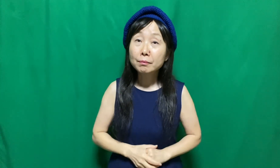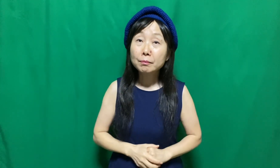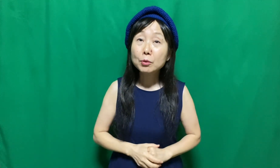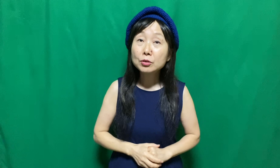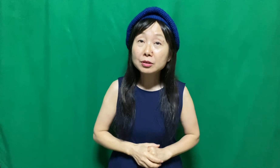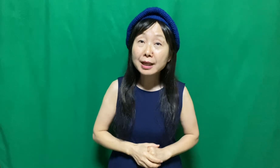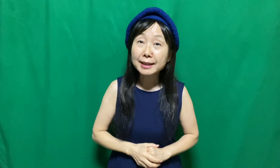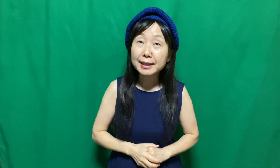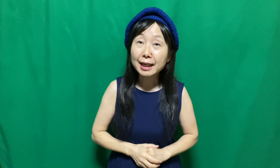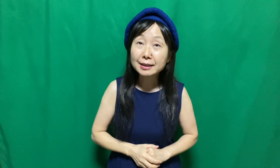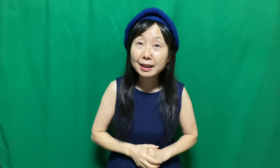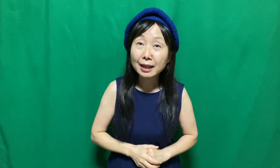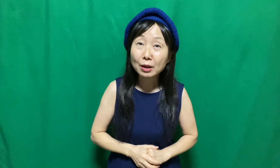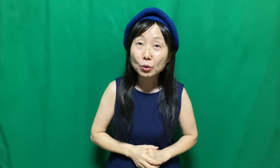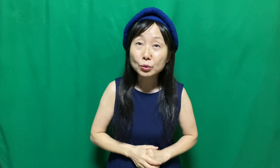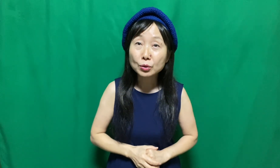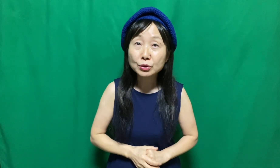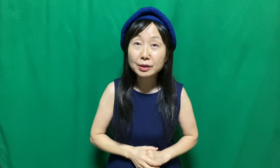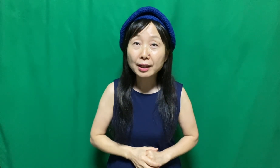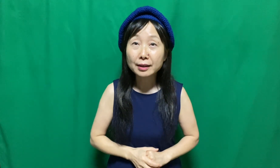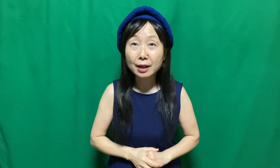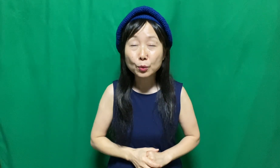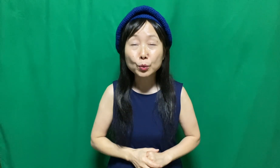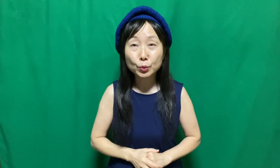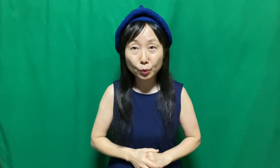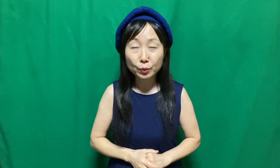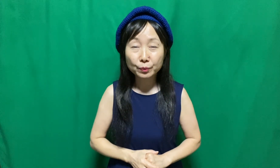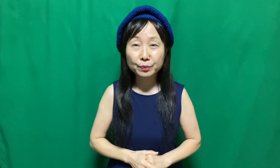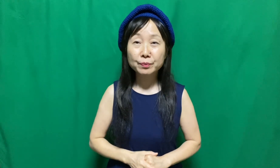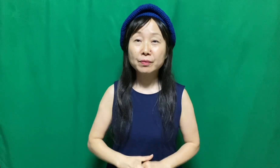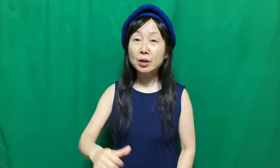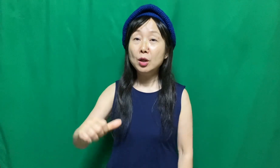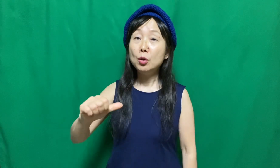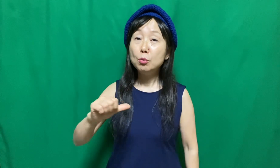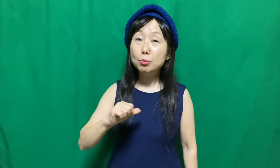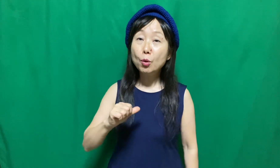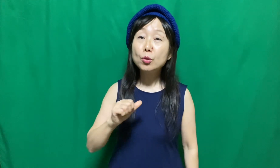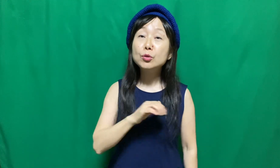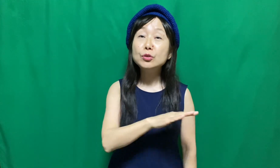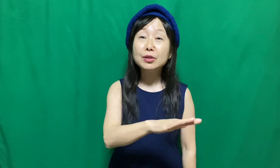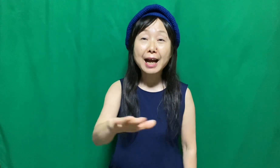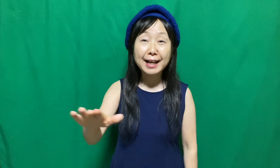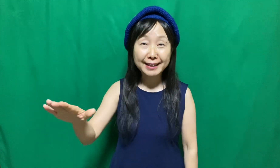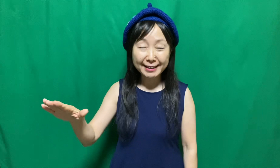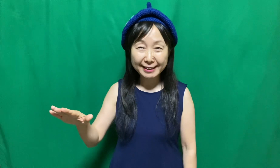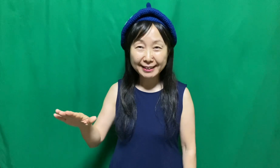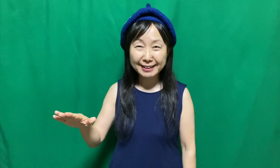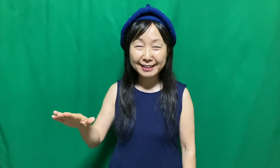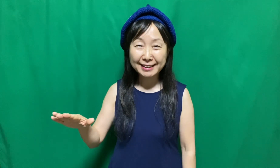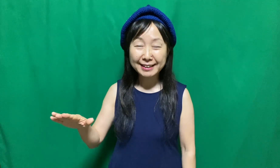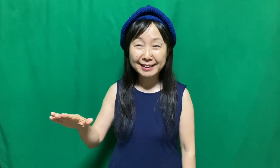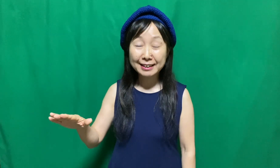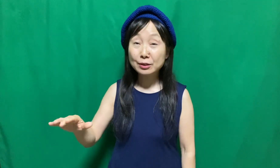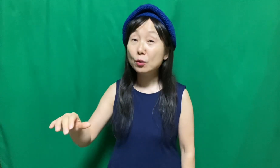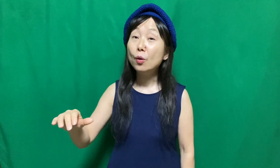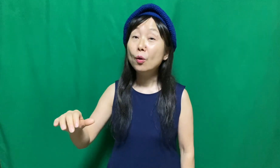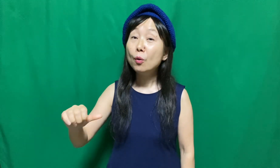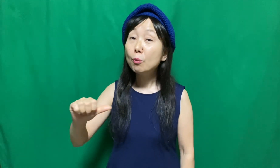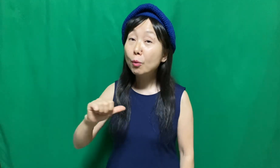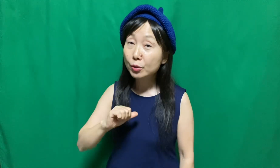僕らに朝が訪れたよと。僕らにの僕な